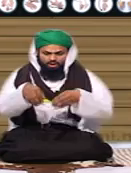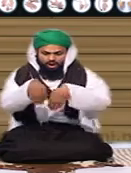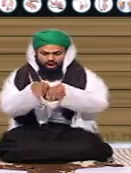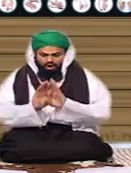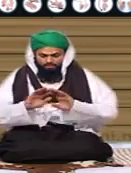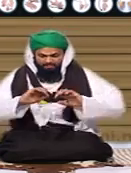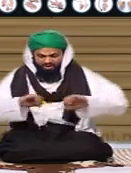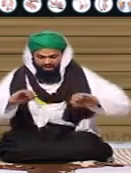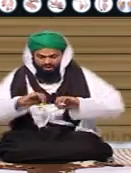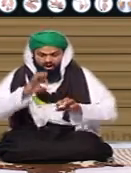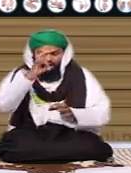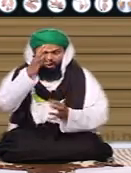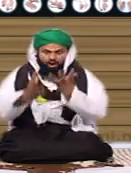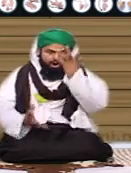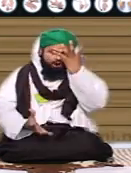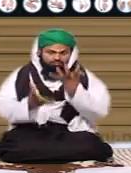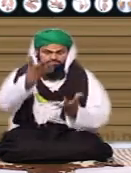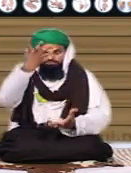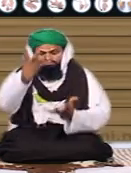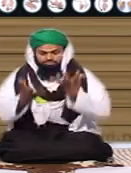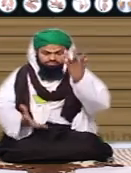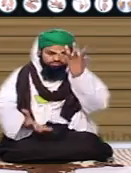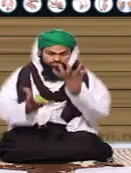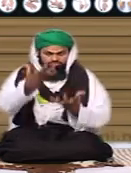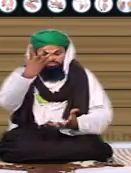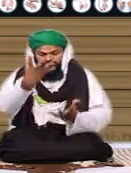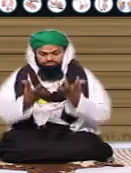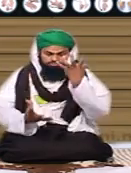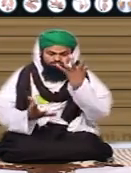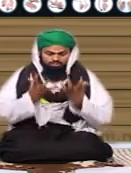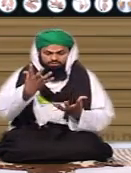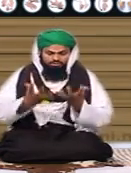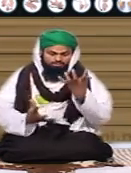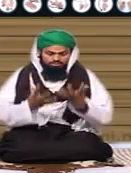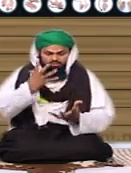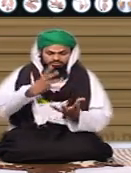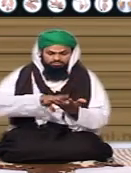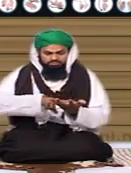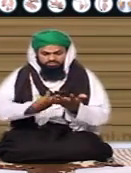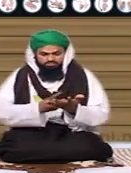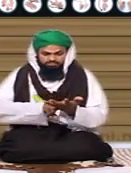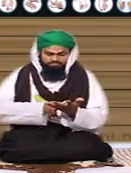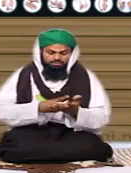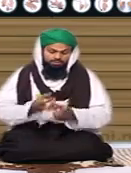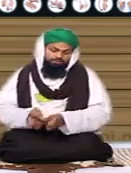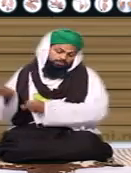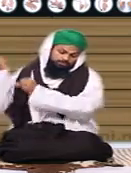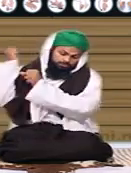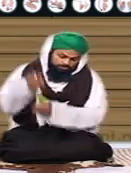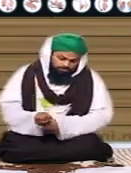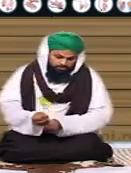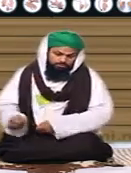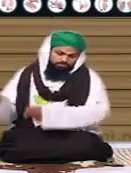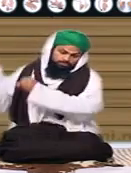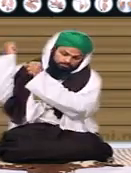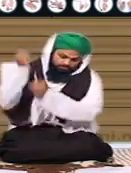وہ قبر جو تھی آگ کی لپیٹ میں تھی اور مردے کو آگ کے گردوں سے مارا جا رہا تھا۔